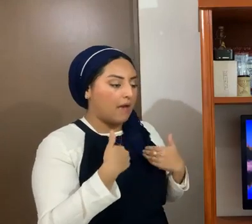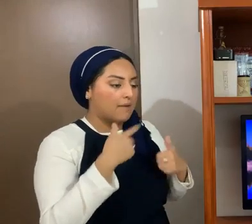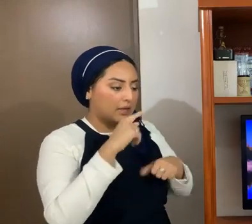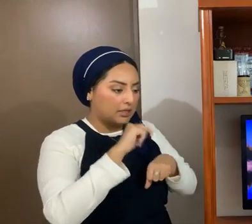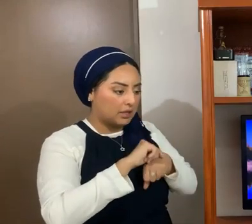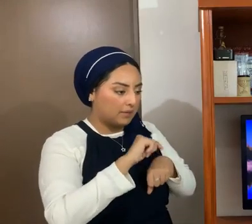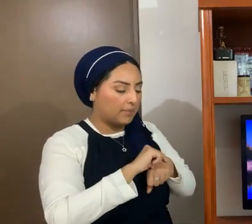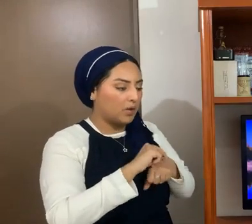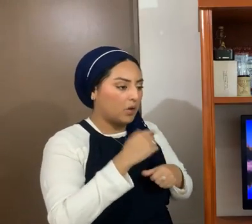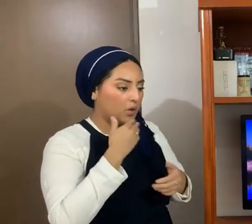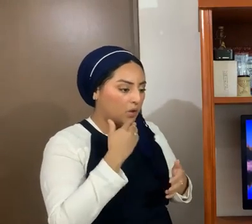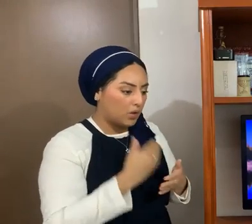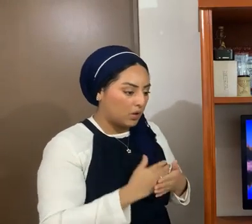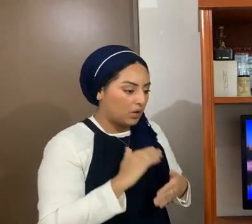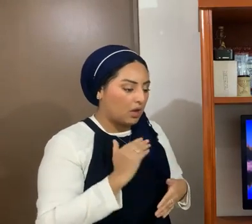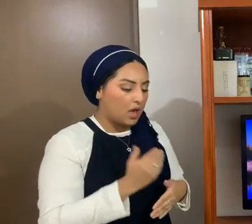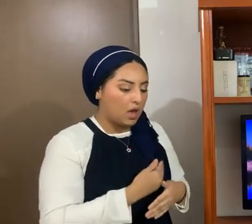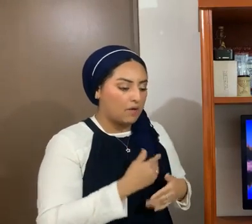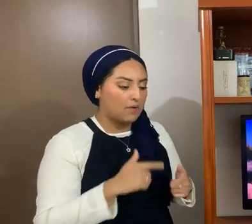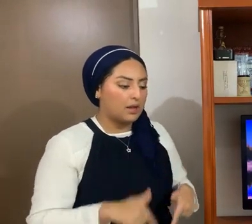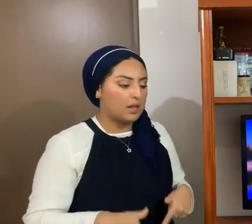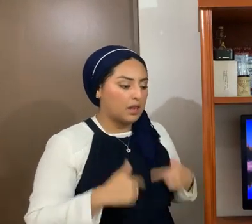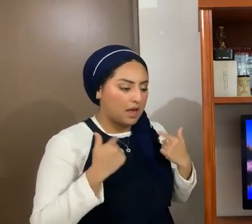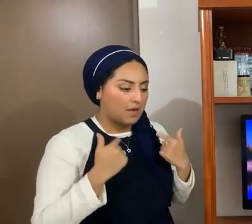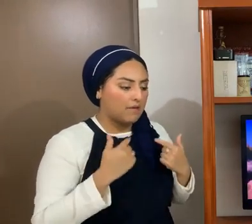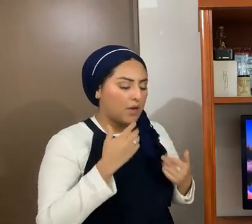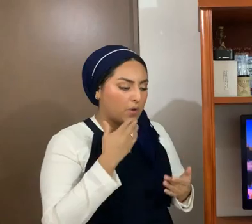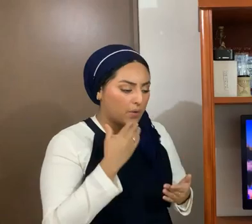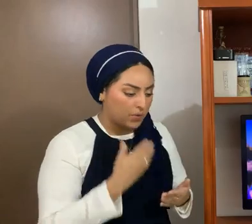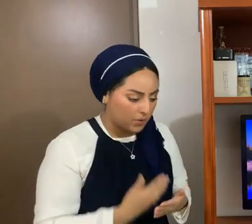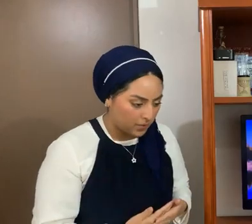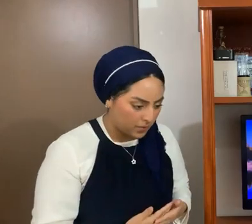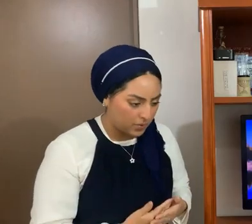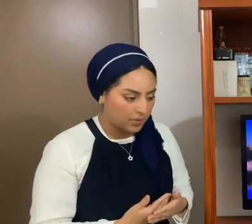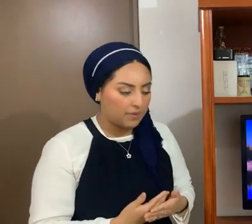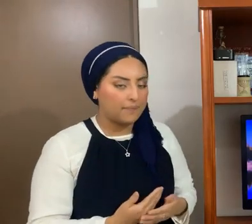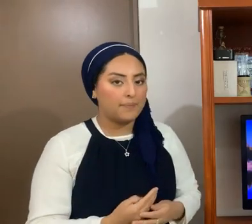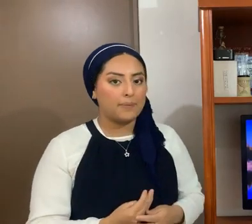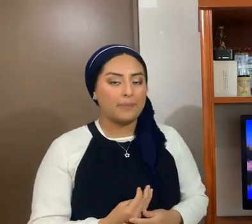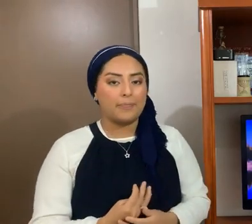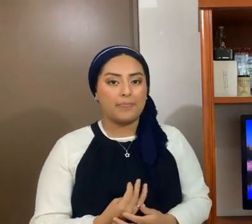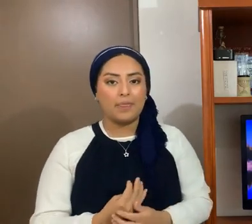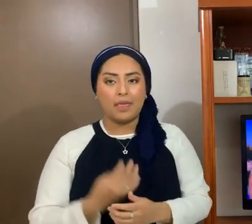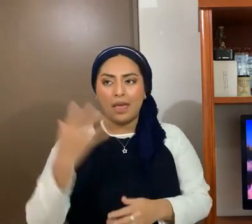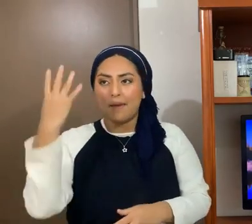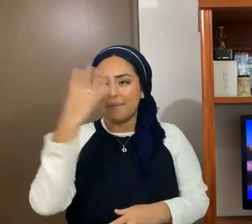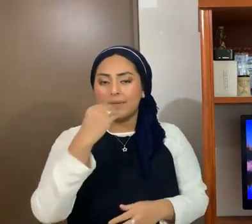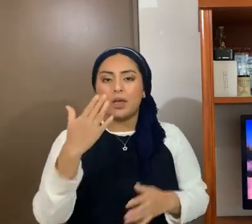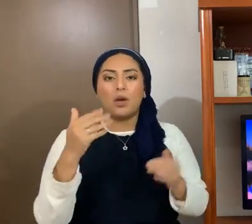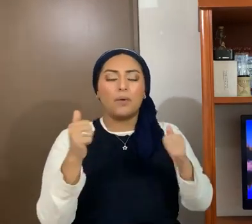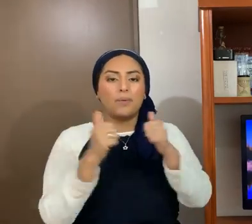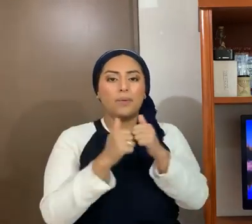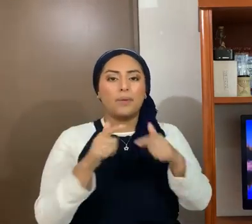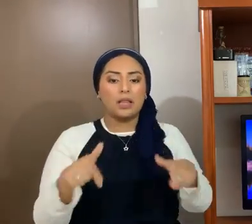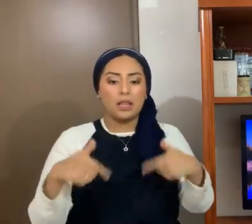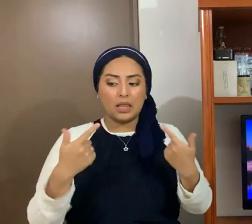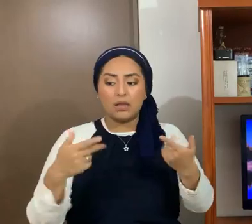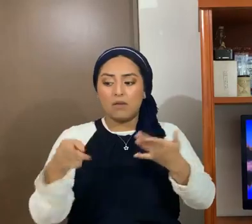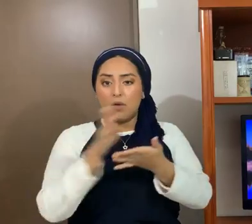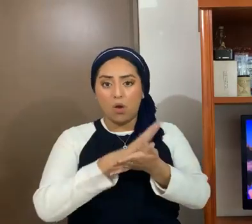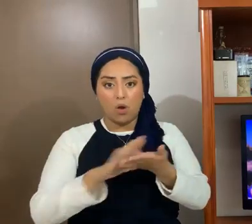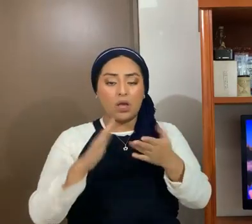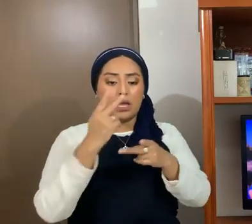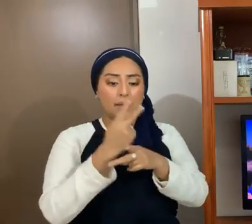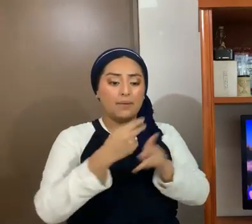templo digno, es decir, nuestra vida es digna, es agradable, está adornada, embellecida con guardar la santidad, los